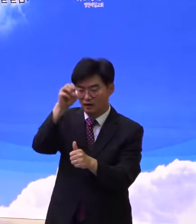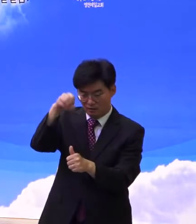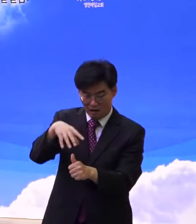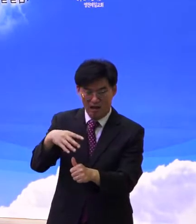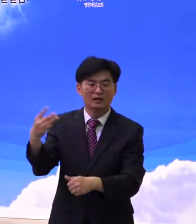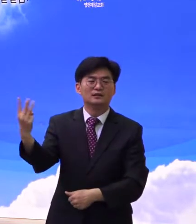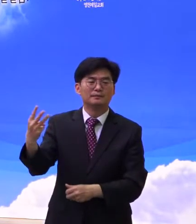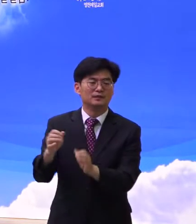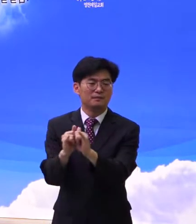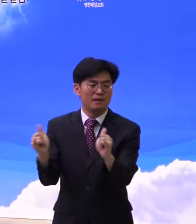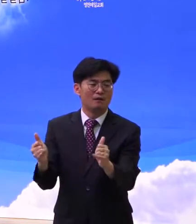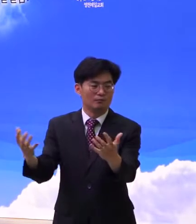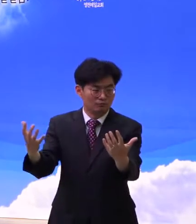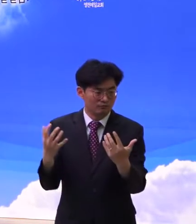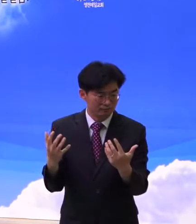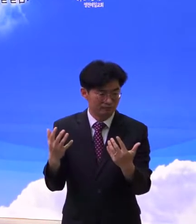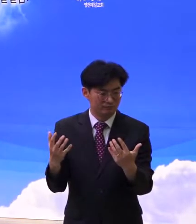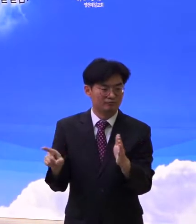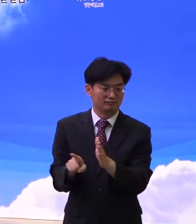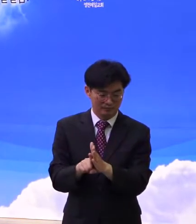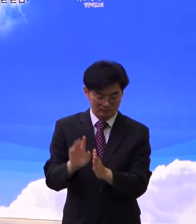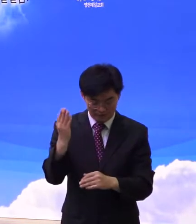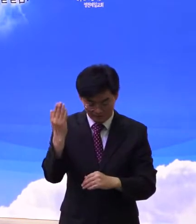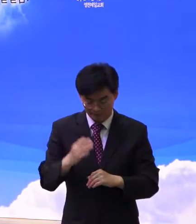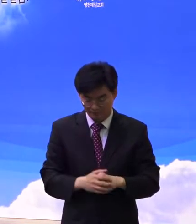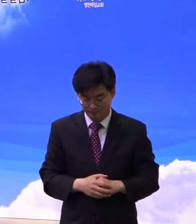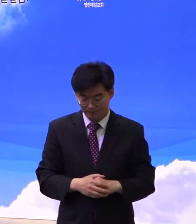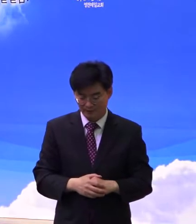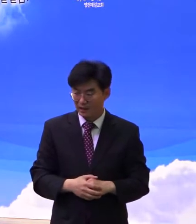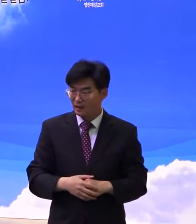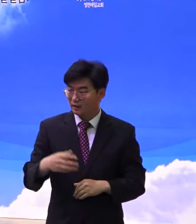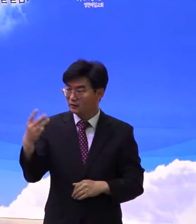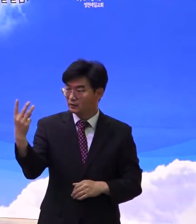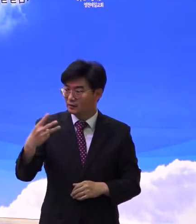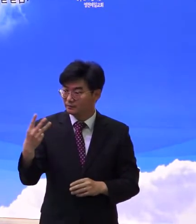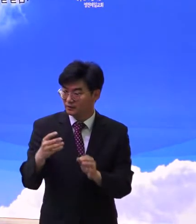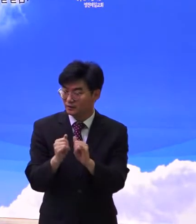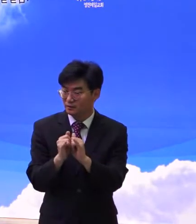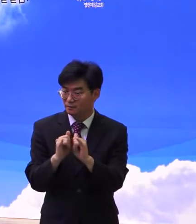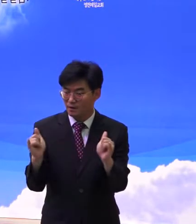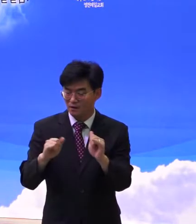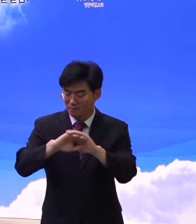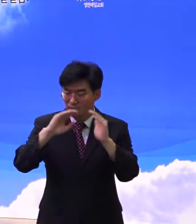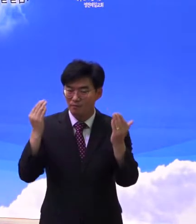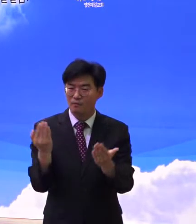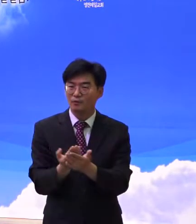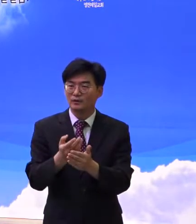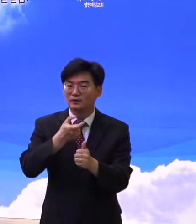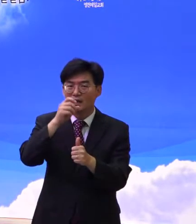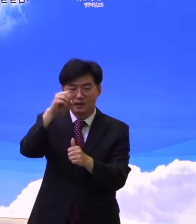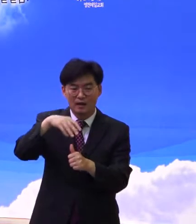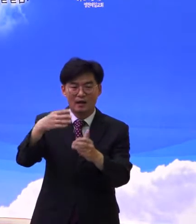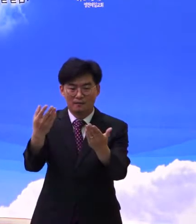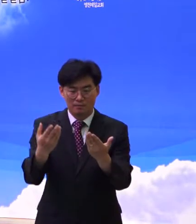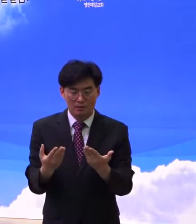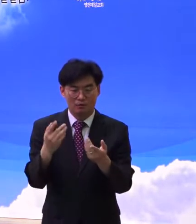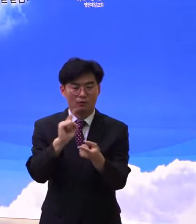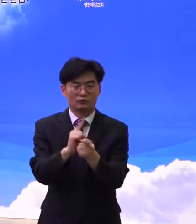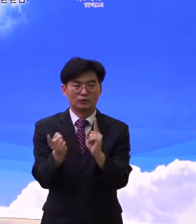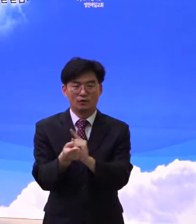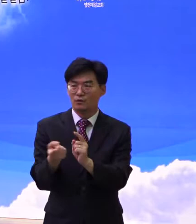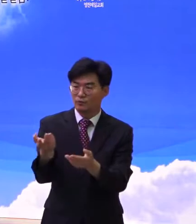그리고 이 3,000명의 사람들이 어떻게 했는지 기록되어 있는데, 그들이 계속해서 사도의 가르침을 받고 서로 그리고